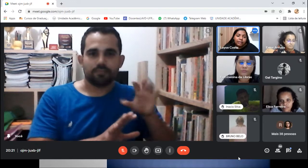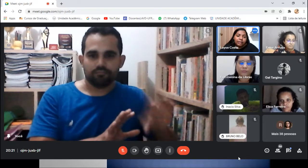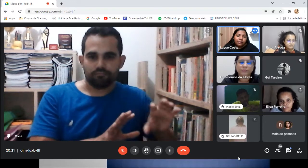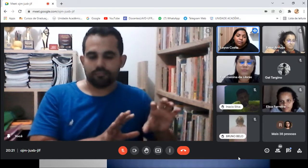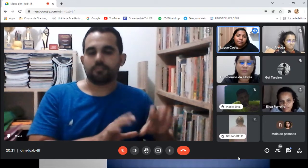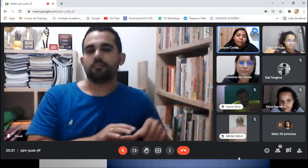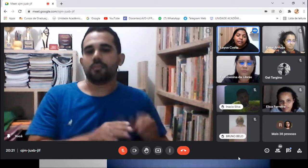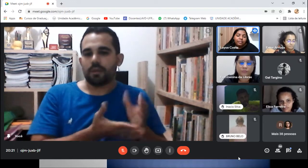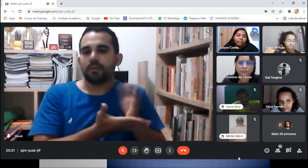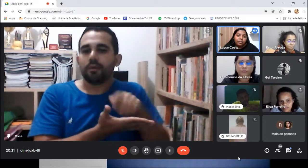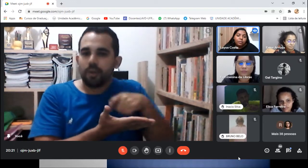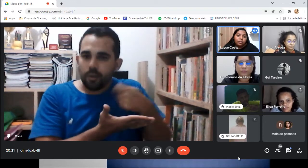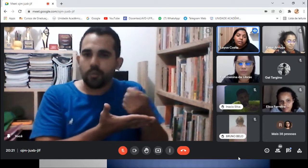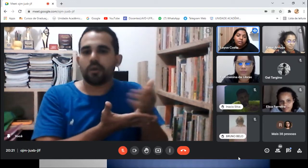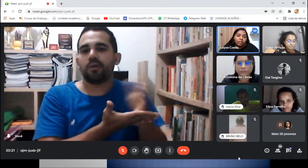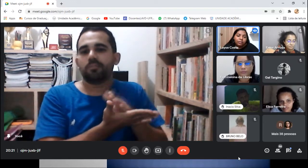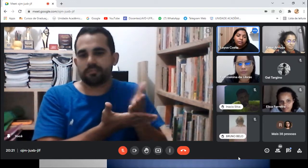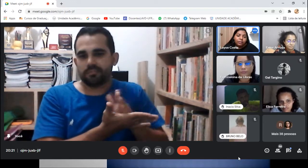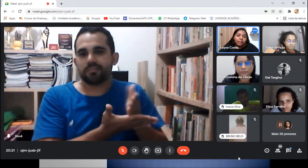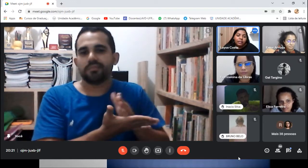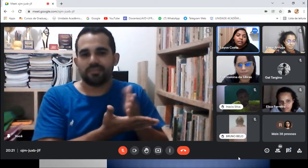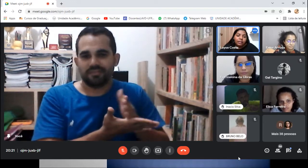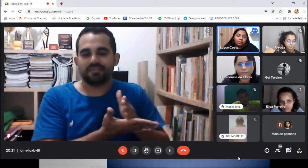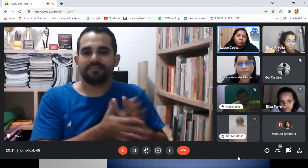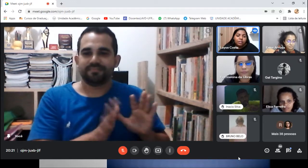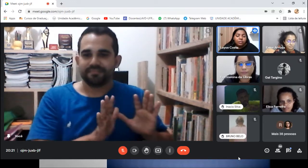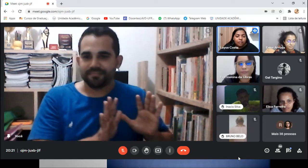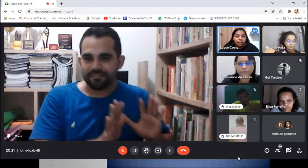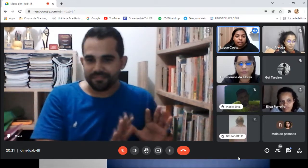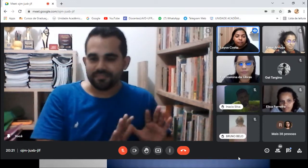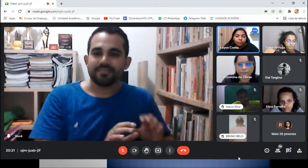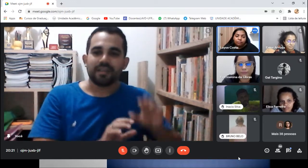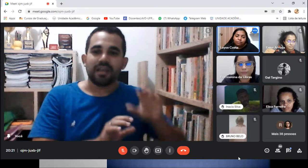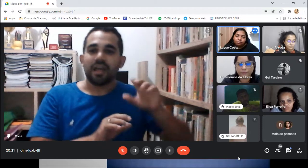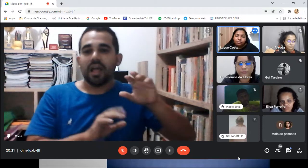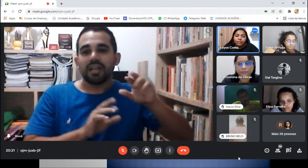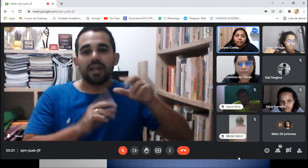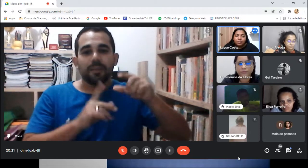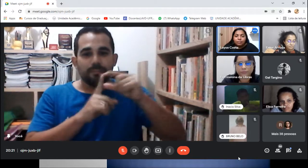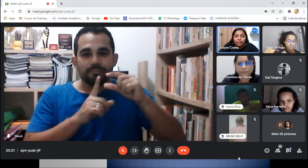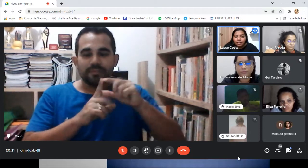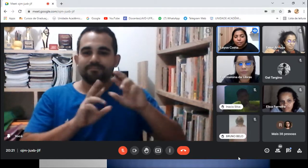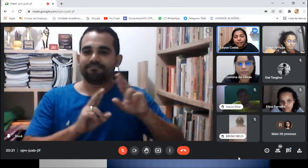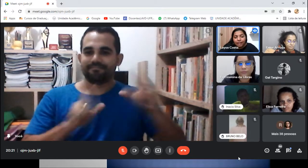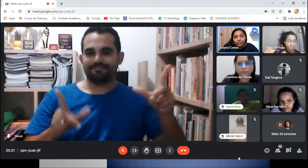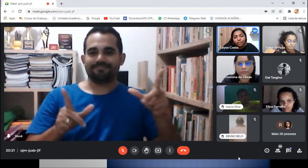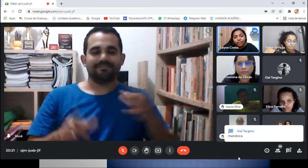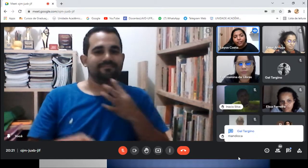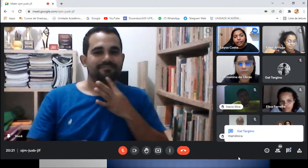Isso próprio da região Sudeste. Mesmo sinal, mas são palavras